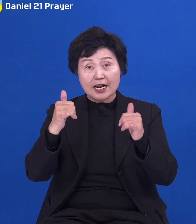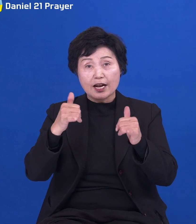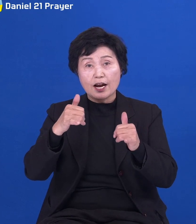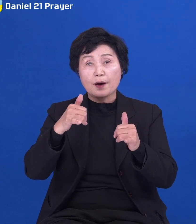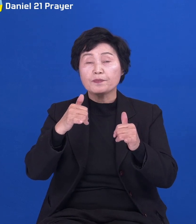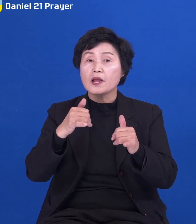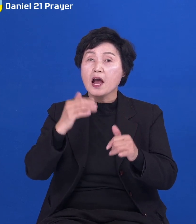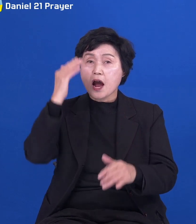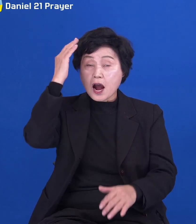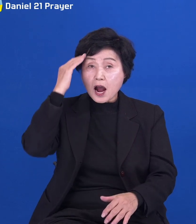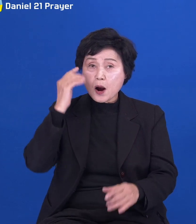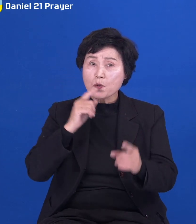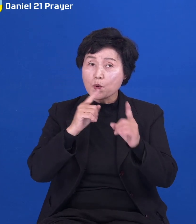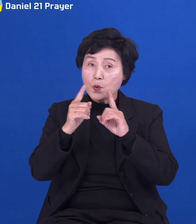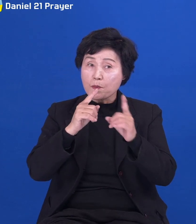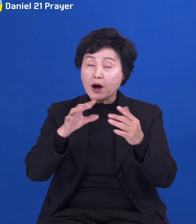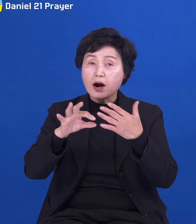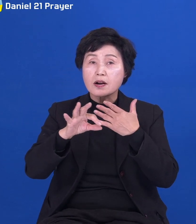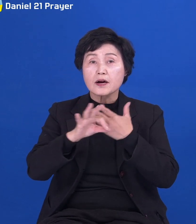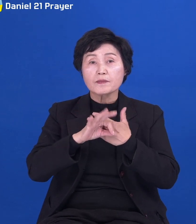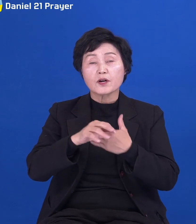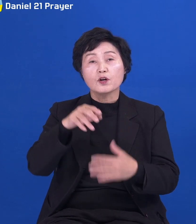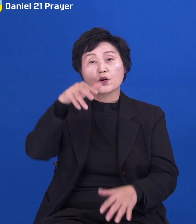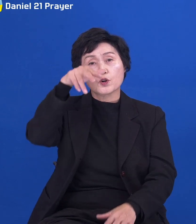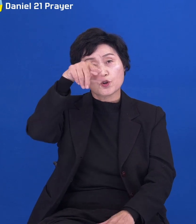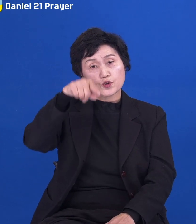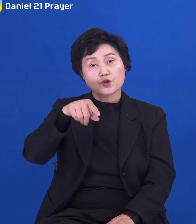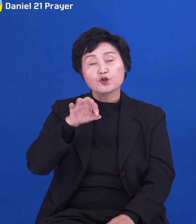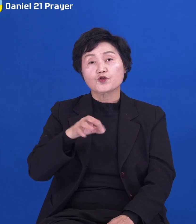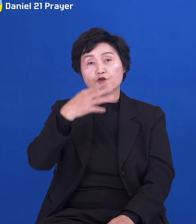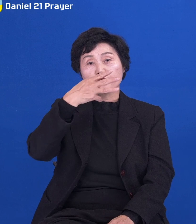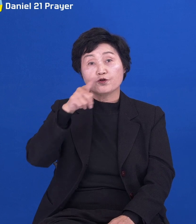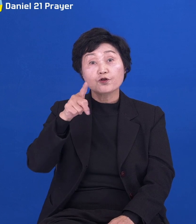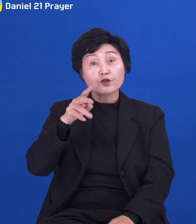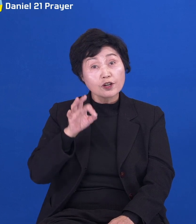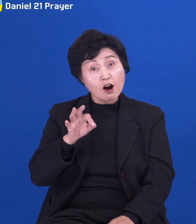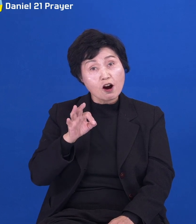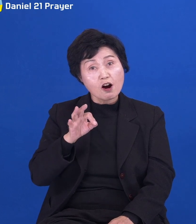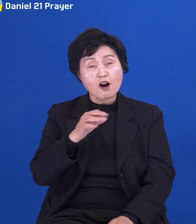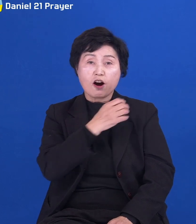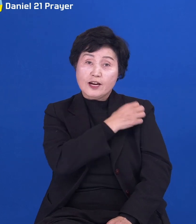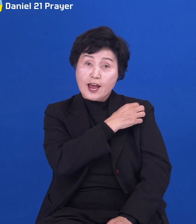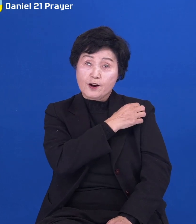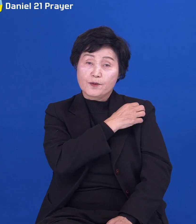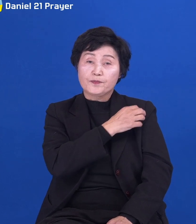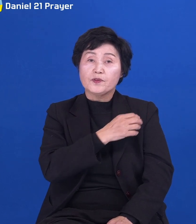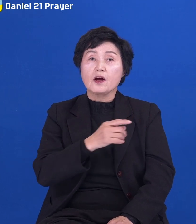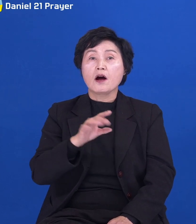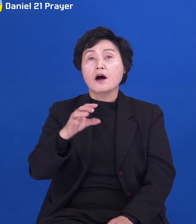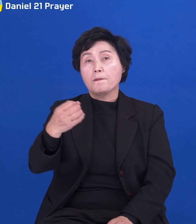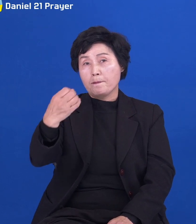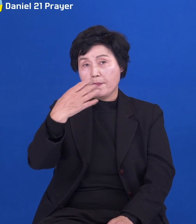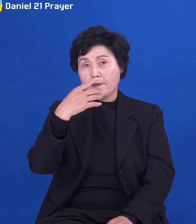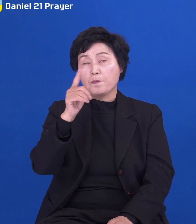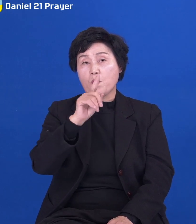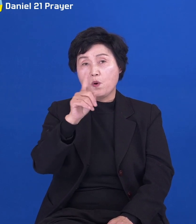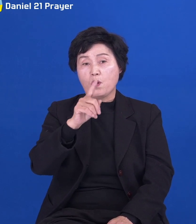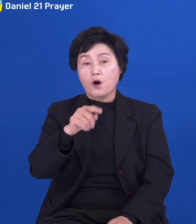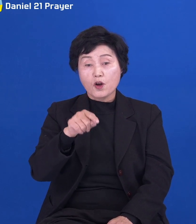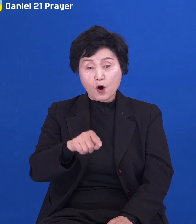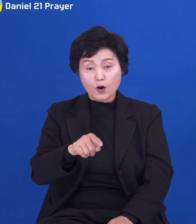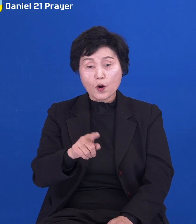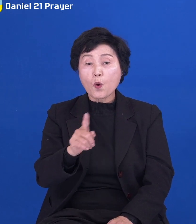한국으로 말하면 중령인가요? 그렇게 되죠. 그 사람이 저에게 한 첫 말이었어요. 너 여기가 어딘지